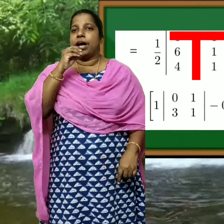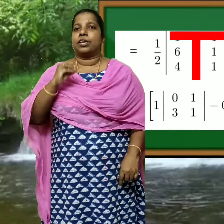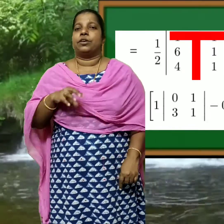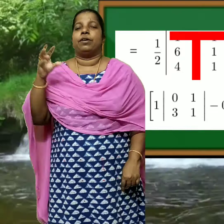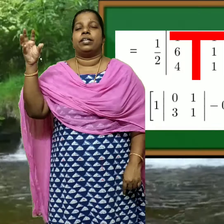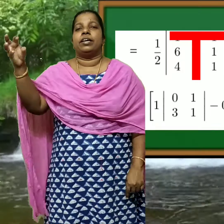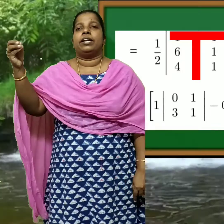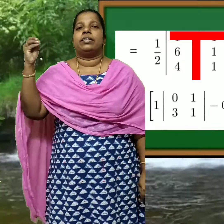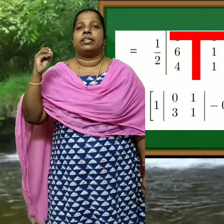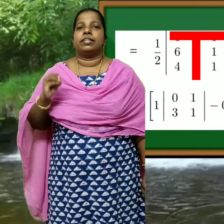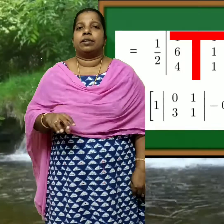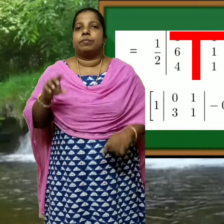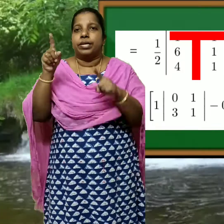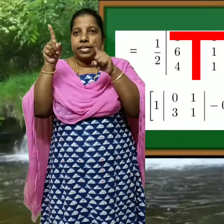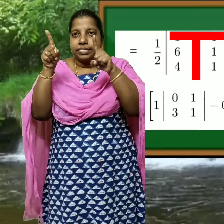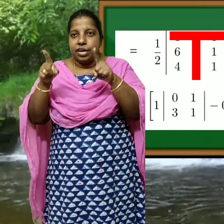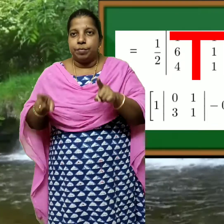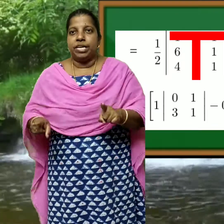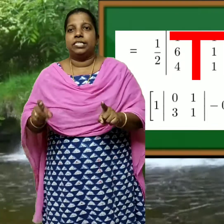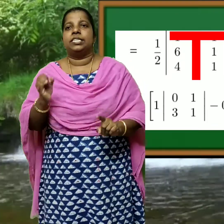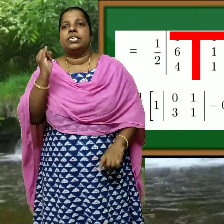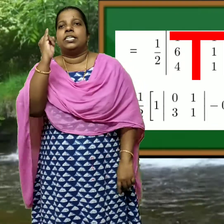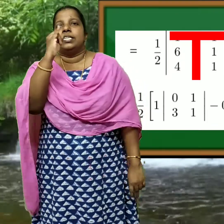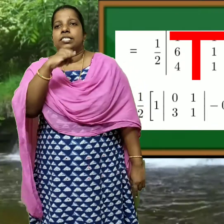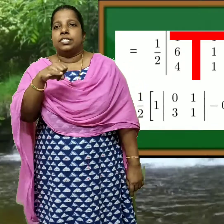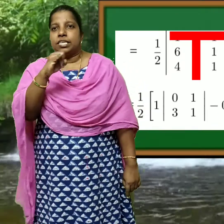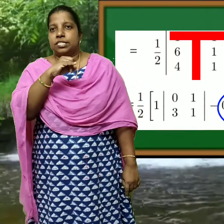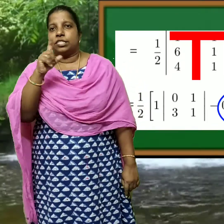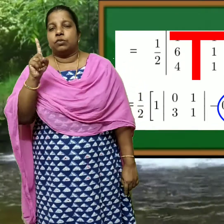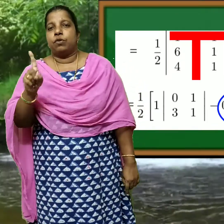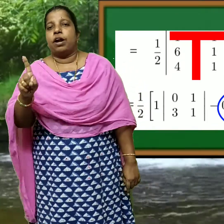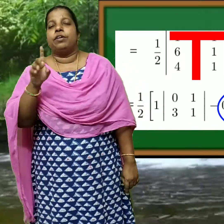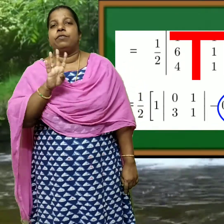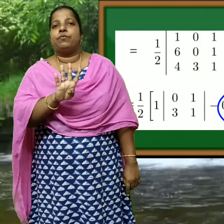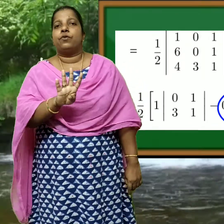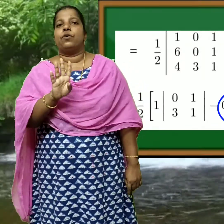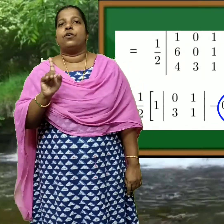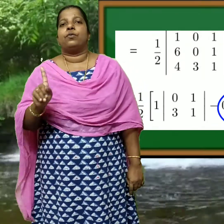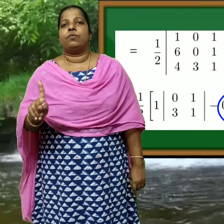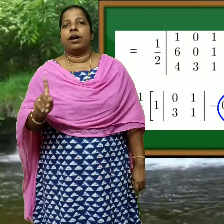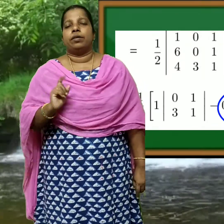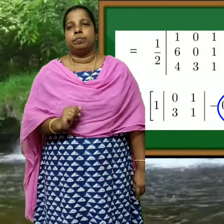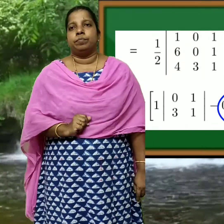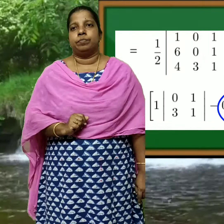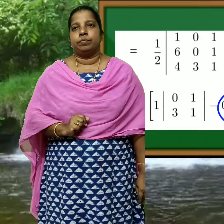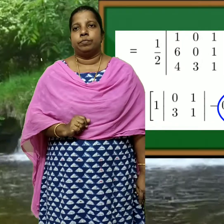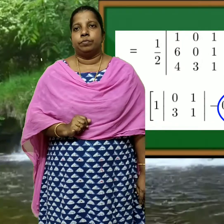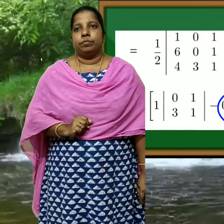ഡിലീറ്റ് ചെയ്യണം. ബാക്കിയുള്ളത് എടുത്ത് എഴുതണം. ഡിറ്റർമിനൻറ്റ് 6 1 4 1.